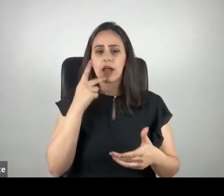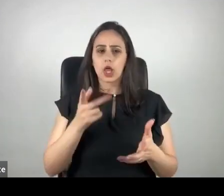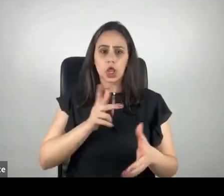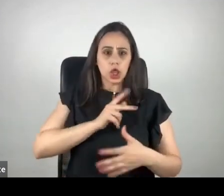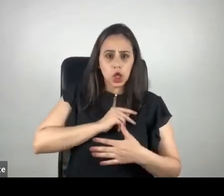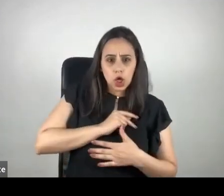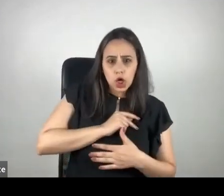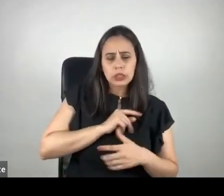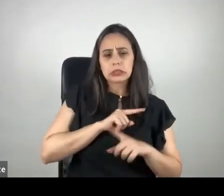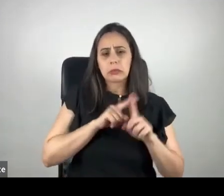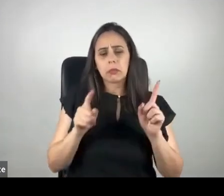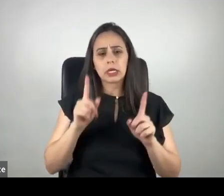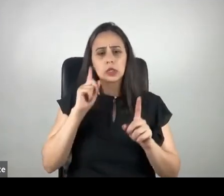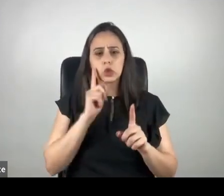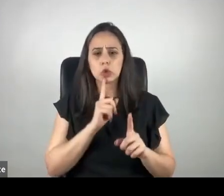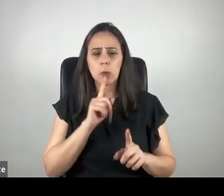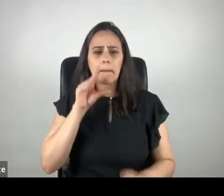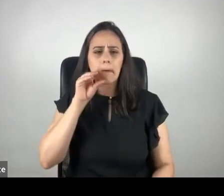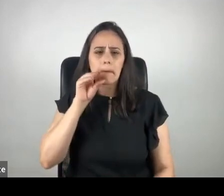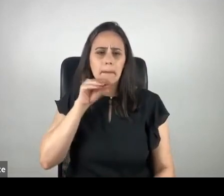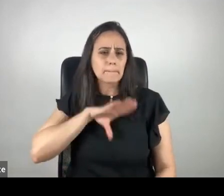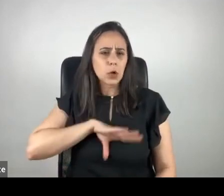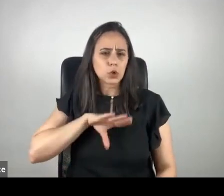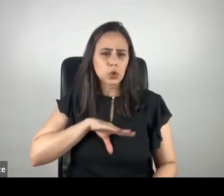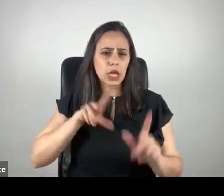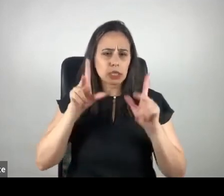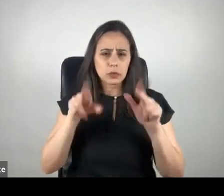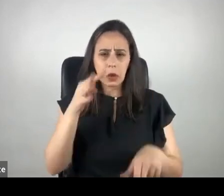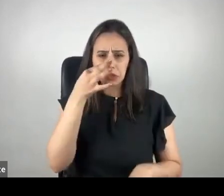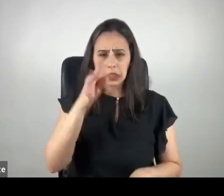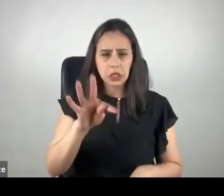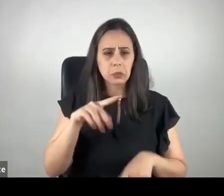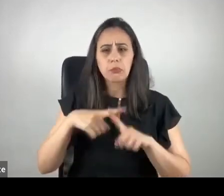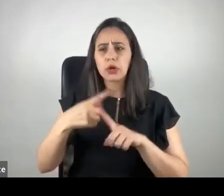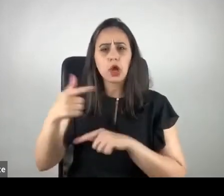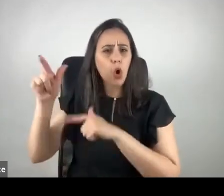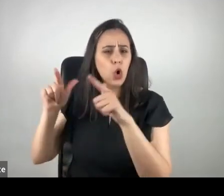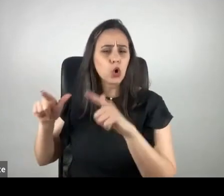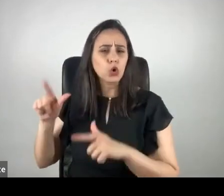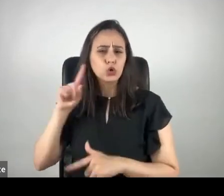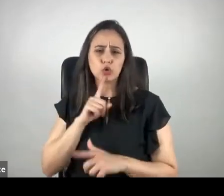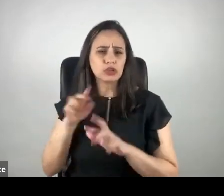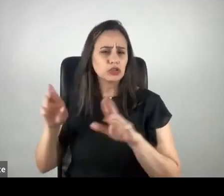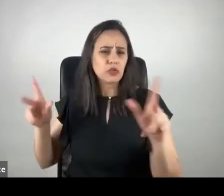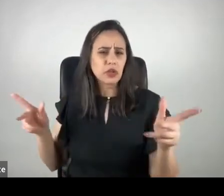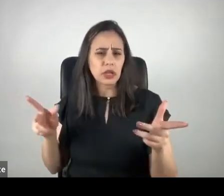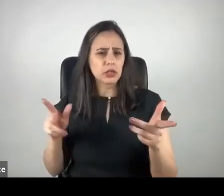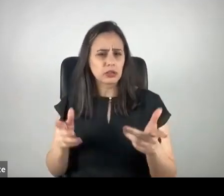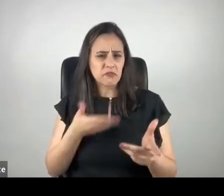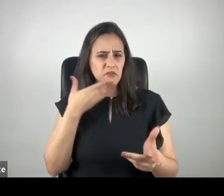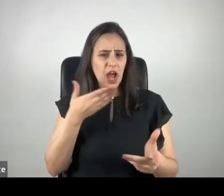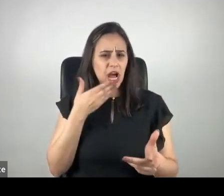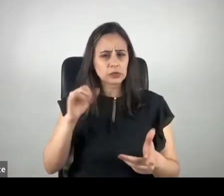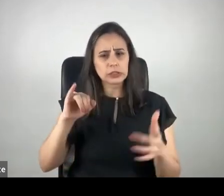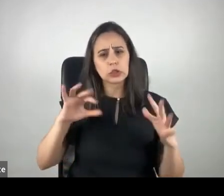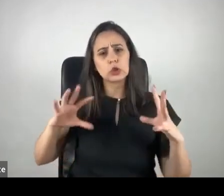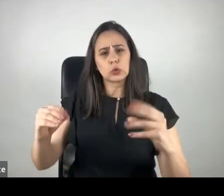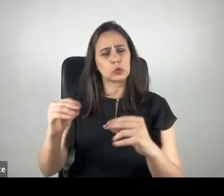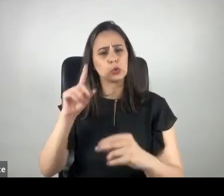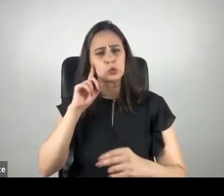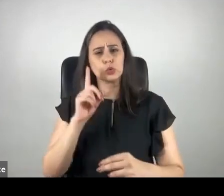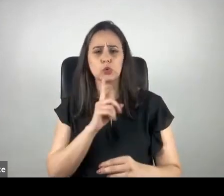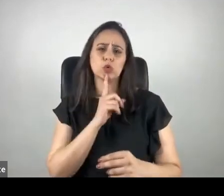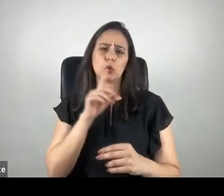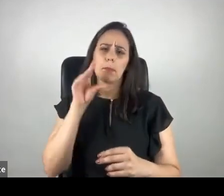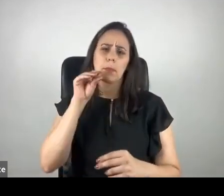como Thierry, então por que que os outros surdos também não falam? Ia ser muito mais fácil, tá tudo em português,